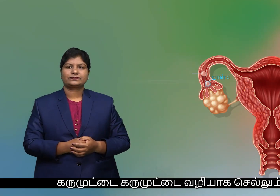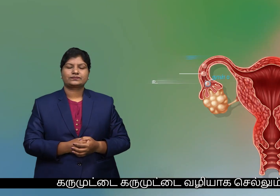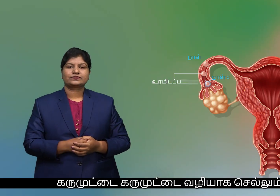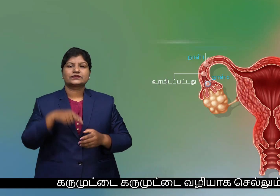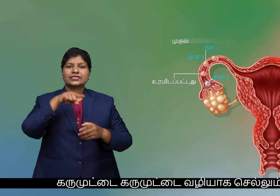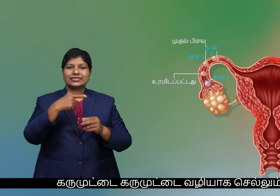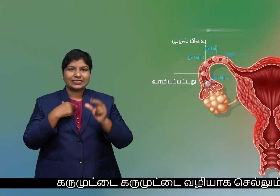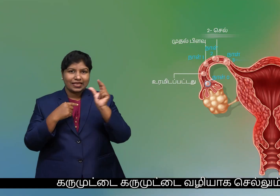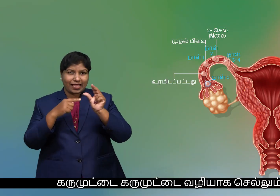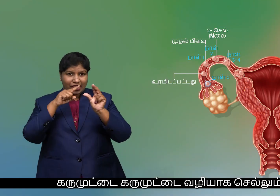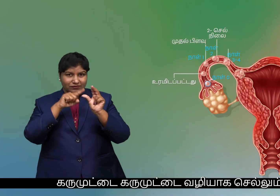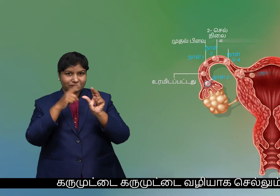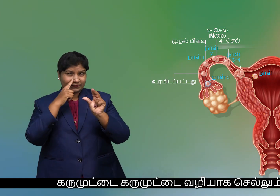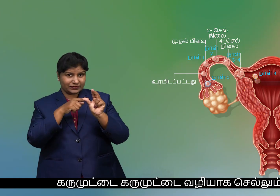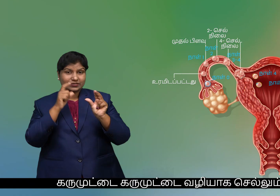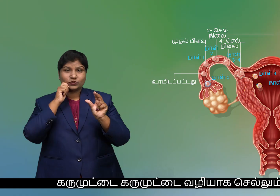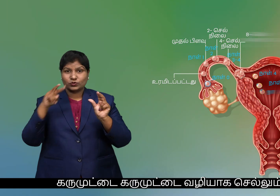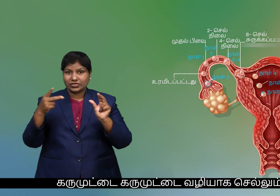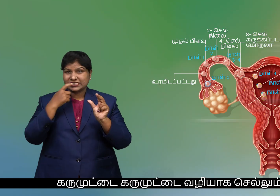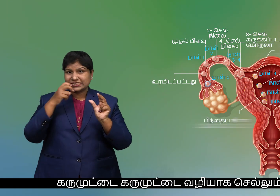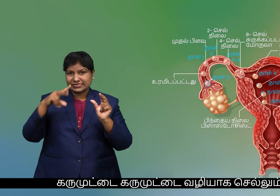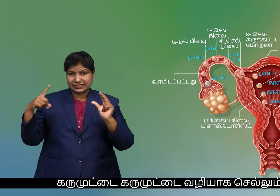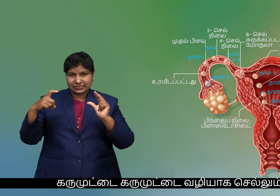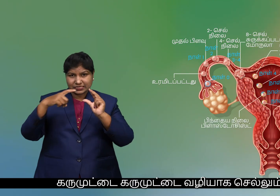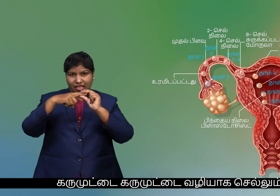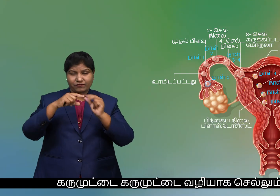கருமுட்டை கருமுட்டை வழியாக செல்லும்போது